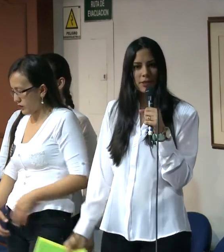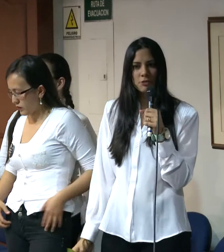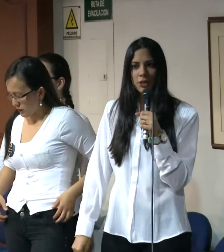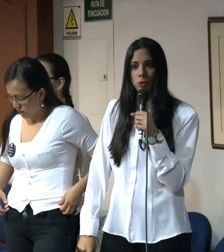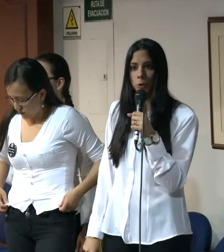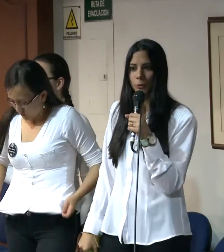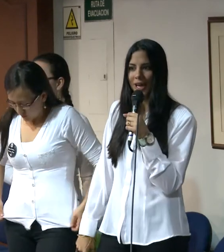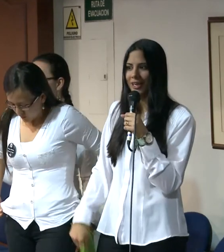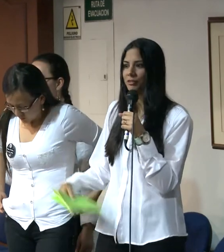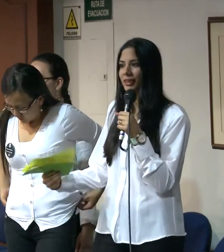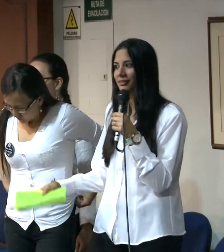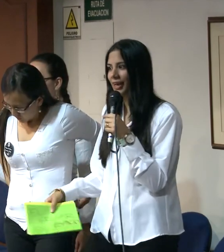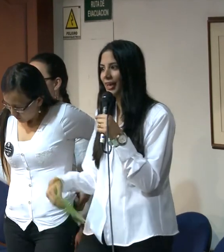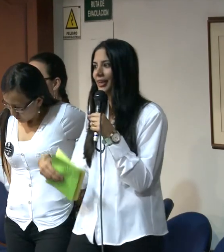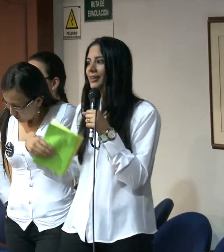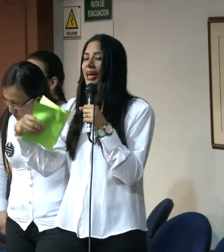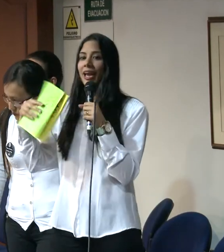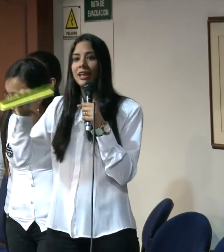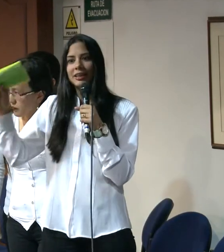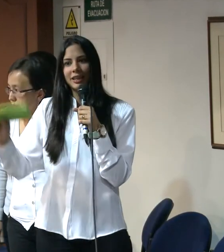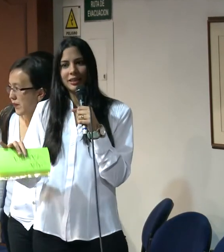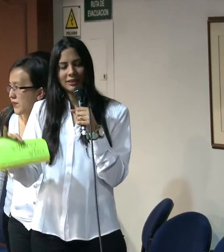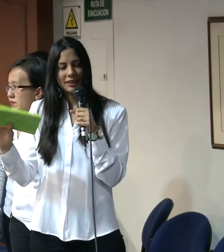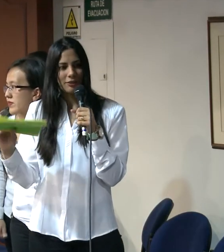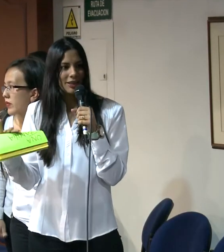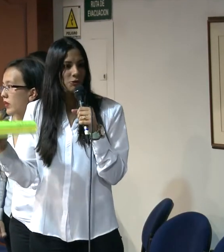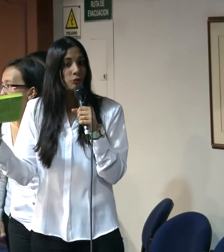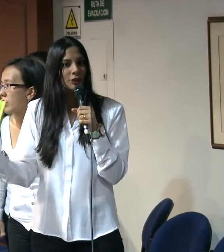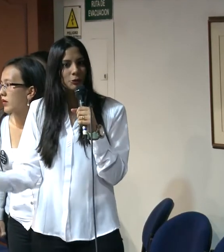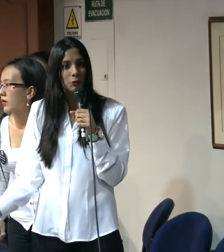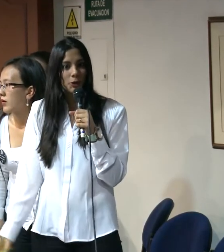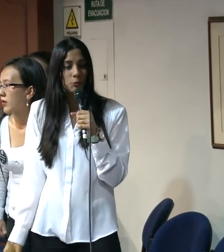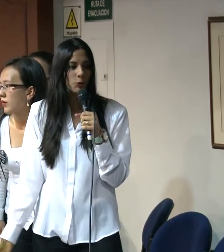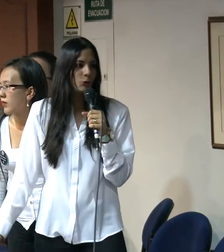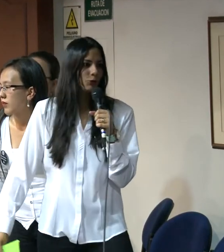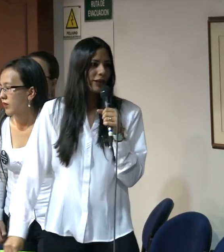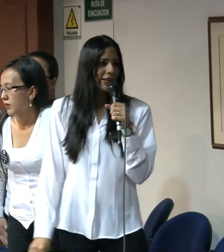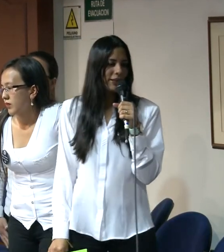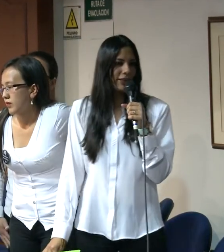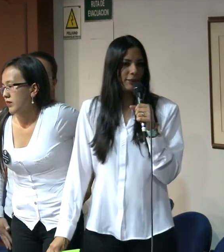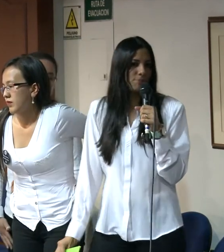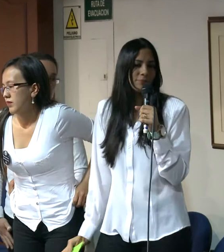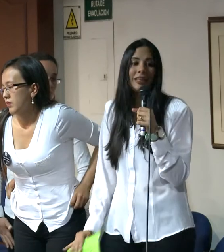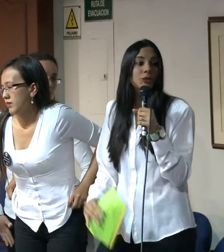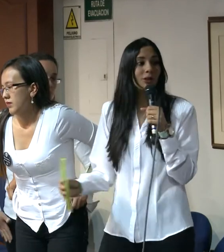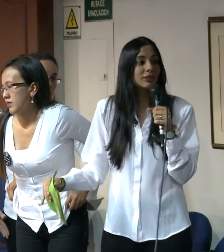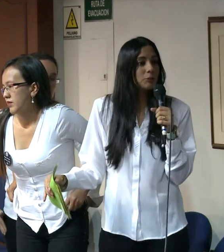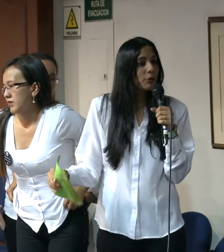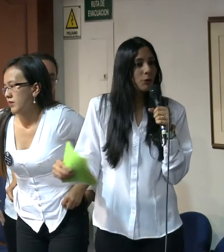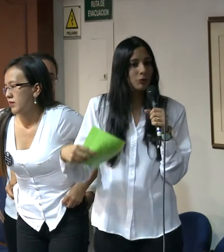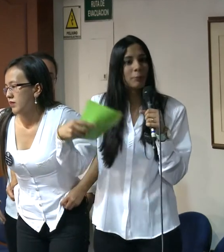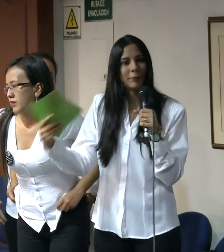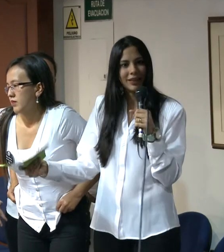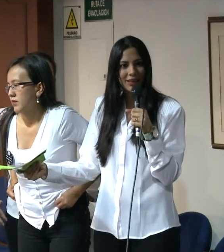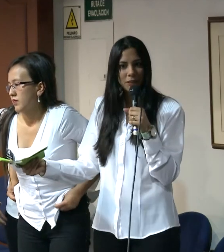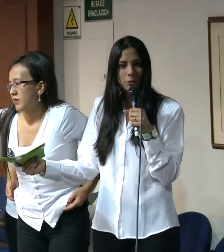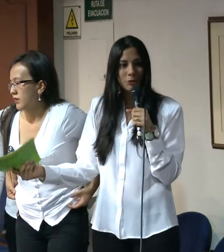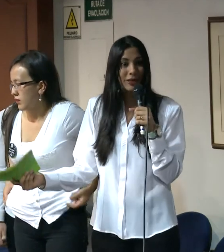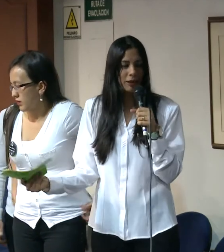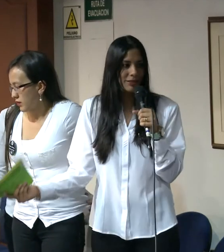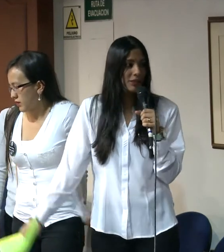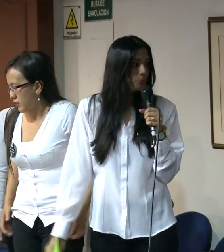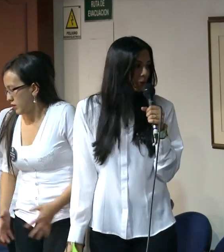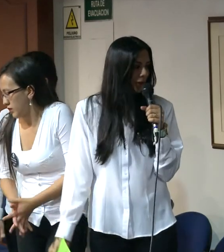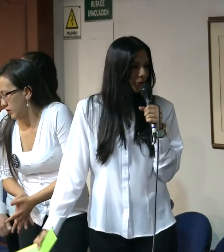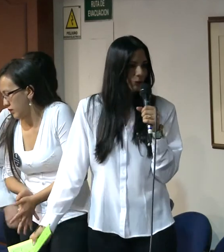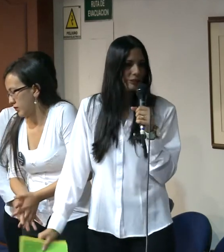la utilización de las expresiones corporales, faciales, la nivelación del tono de voz y todo ese tipo de cosas para